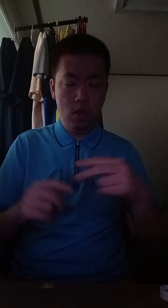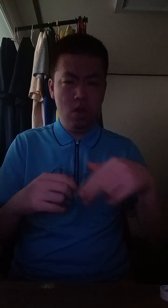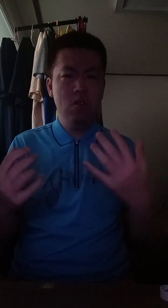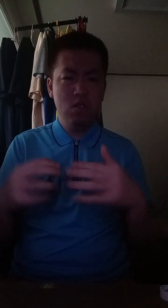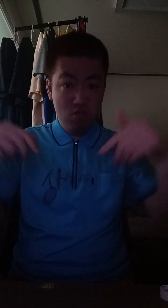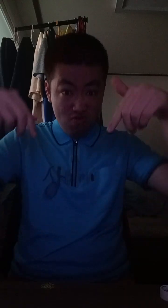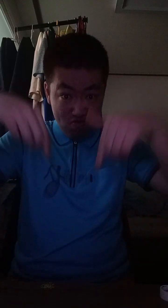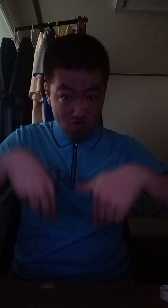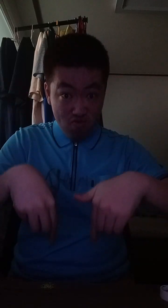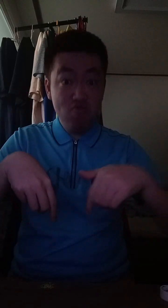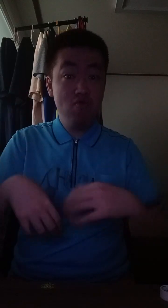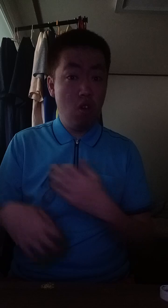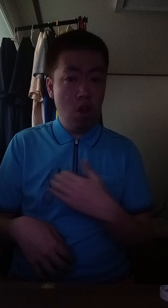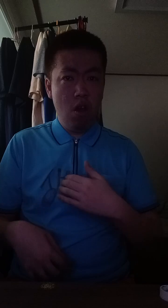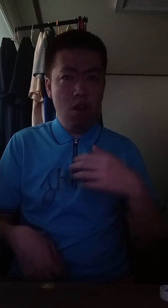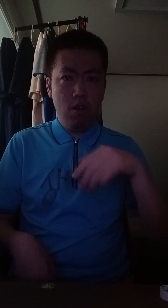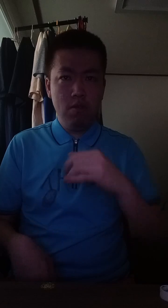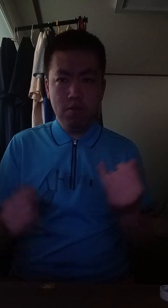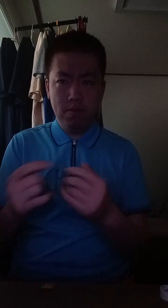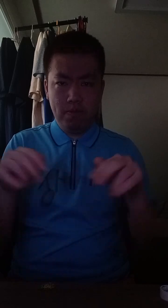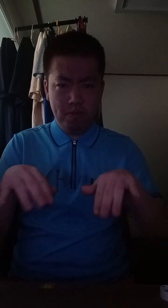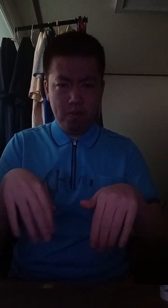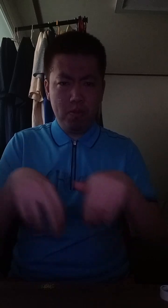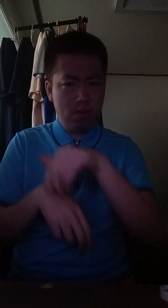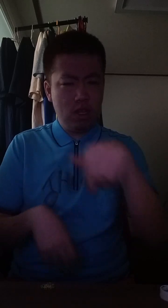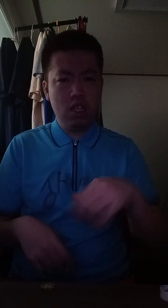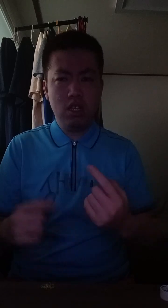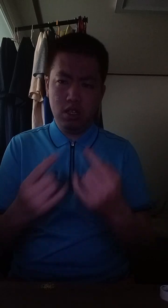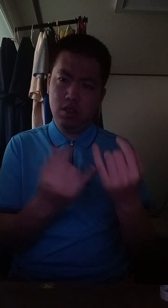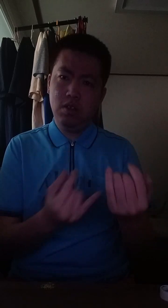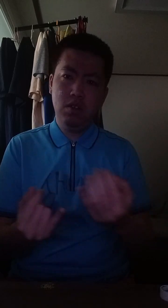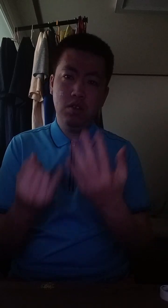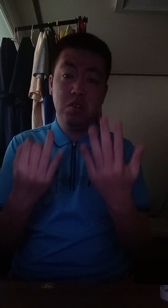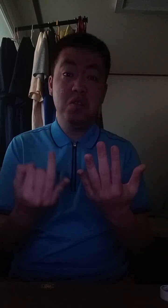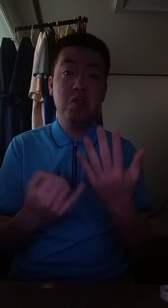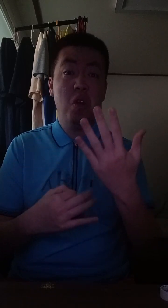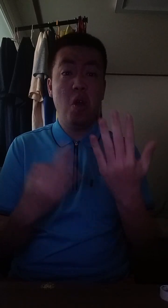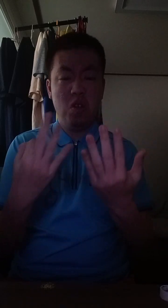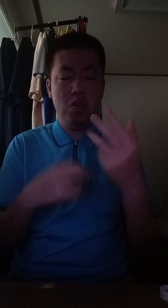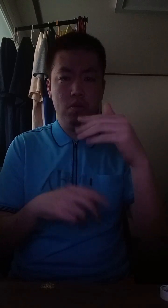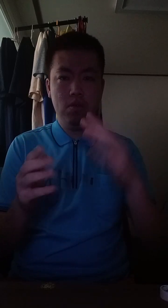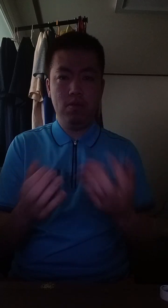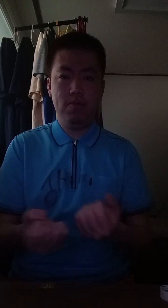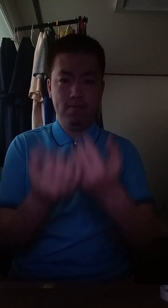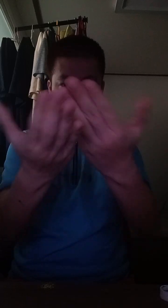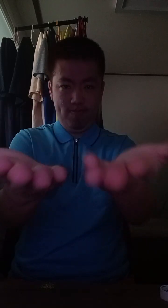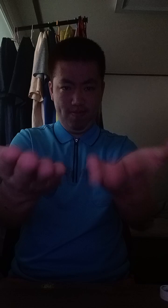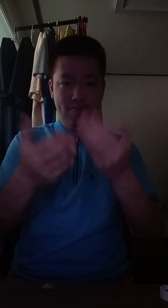쑥 빠질 수 있을 정도인데 이런 발 빠짐 사고가 지난해에만 80건이 넘습니다. 신현우 기자입니다.